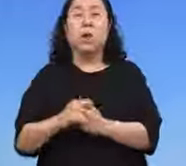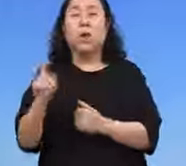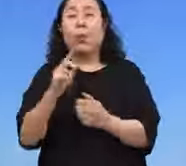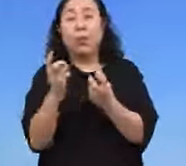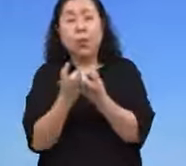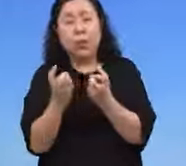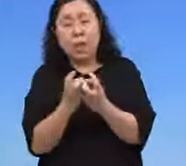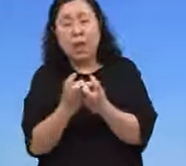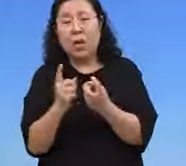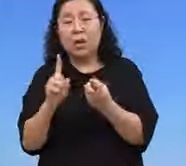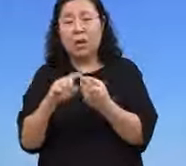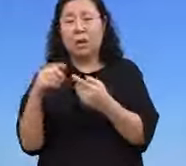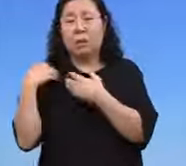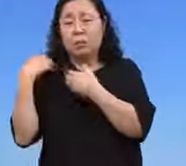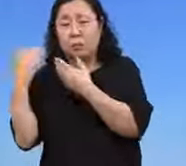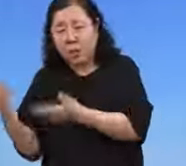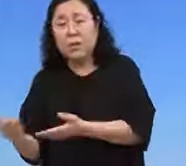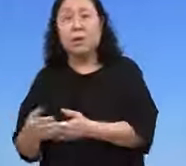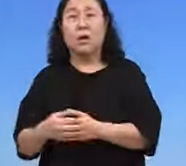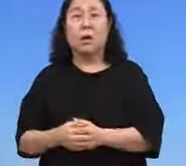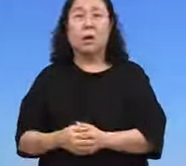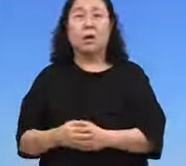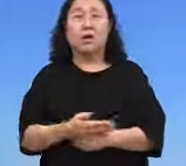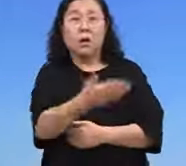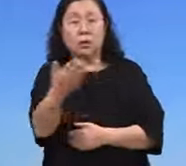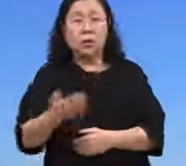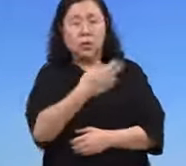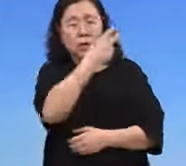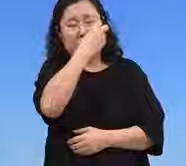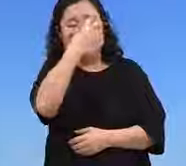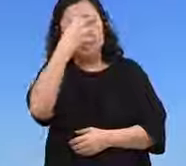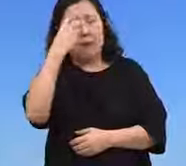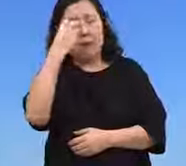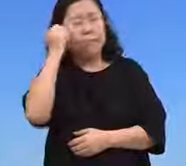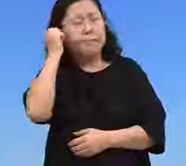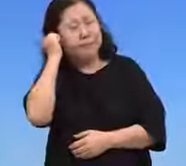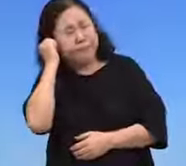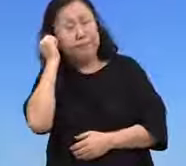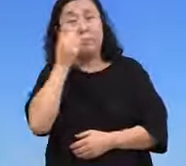어떻게 방치할 수가 있느냐고요. 잠이 오십니까?